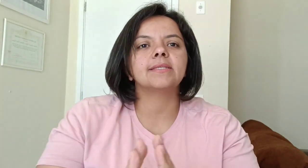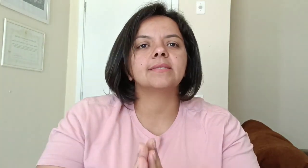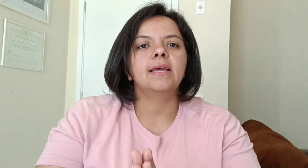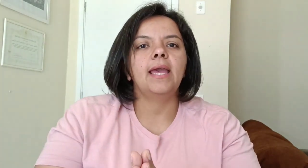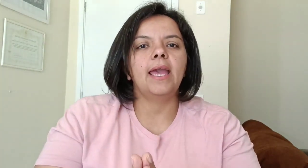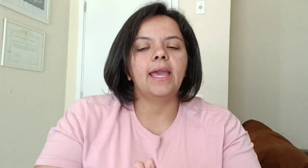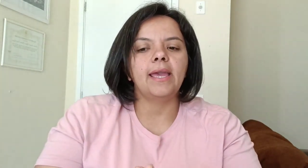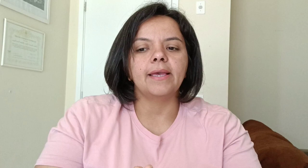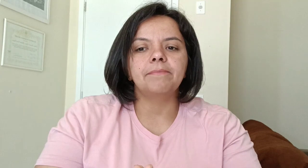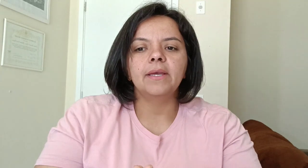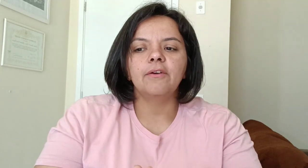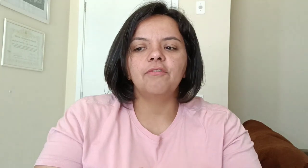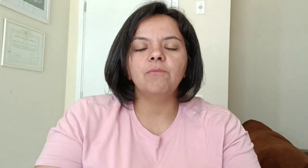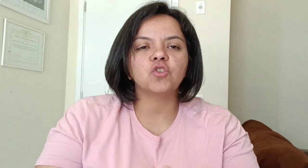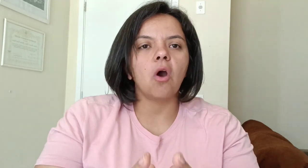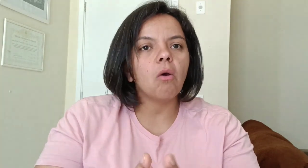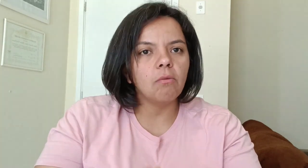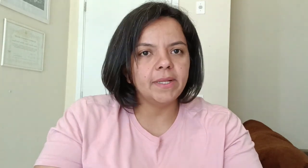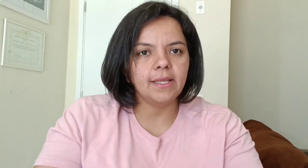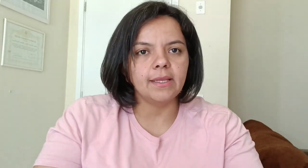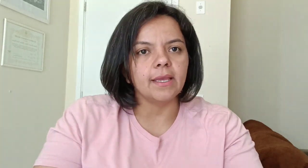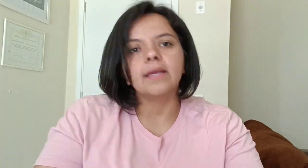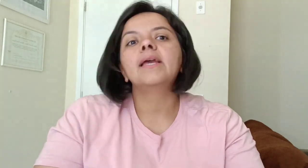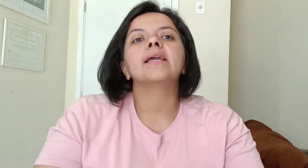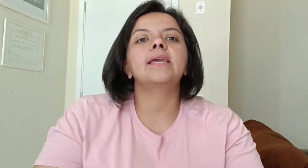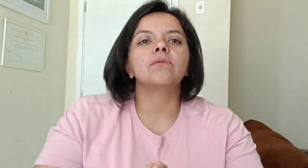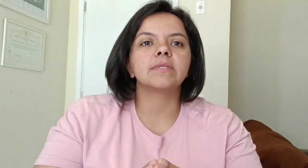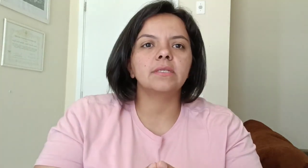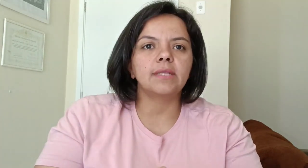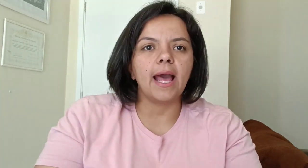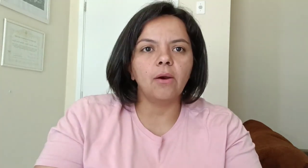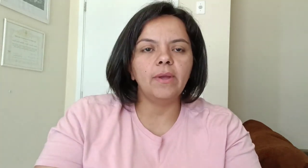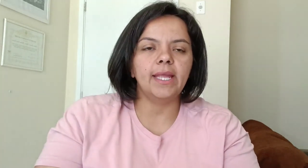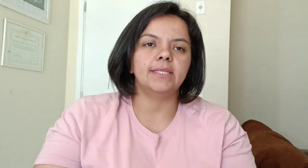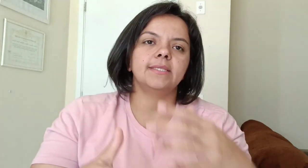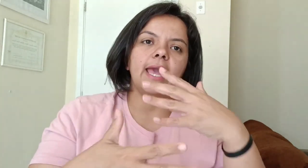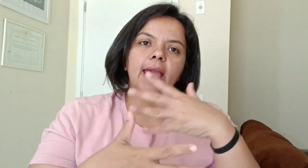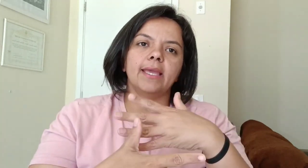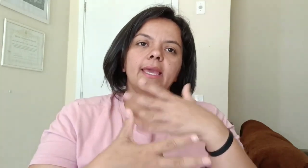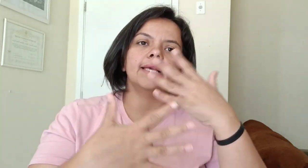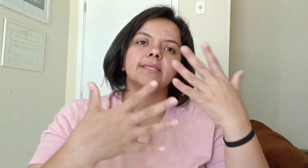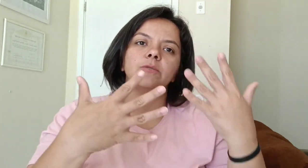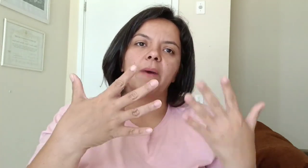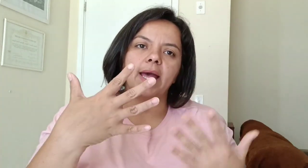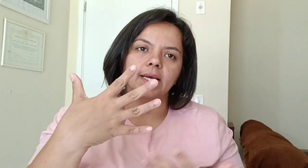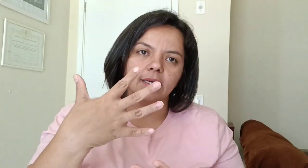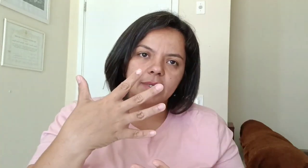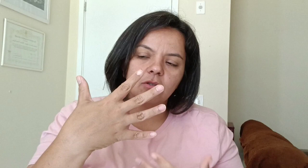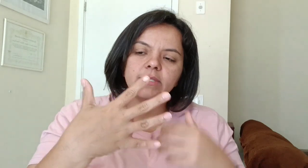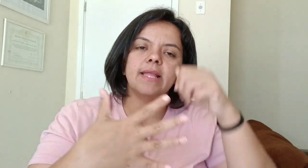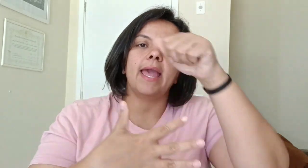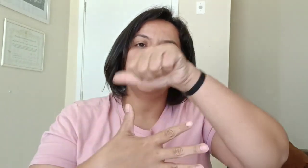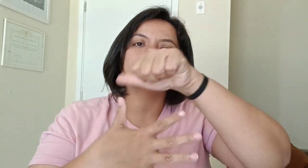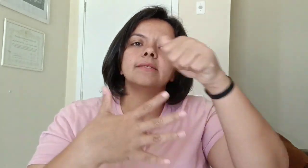Mas vamos só compreender que um sinal, ele segue esses parâmetros, né? Esses